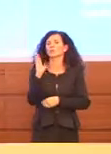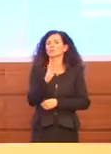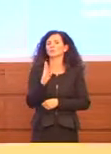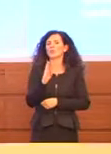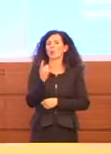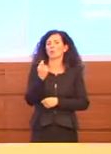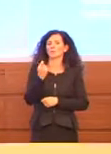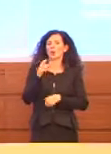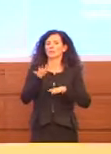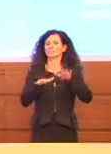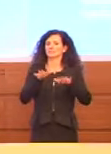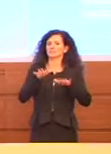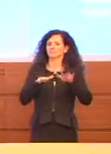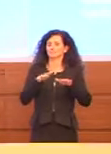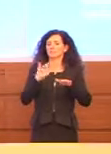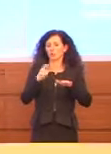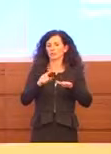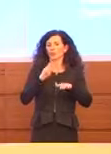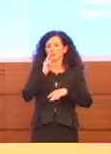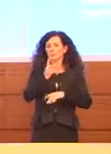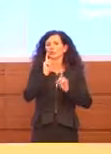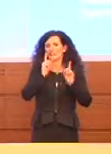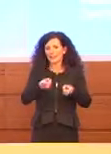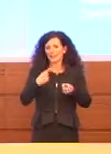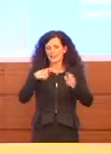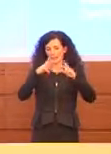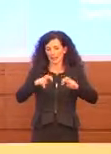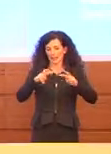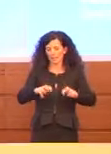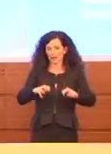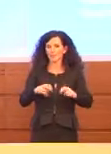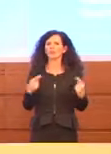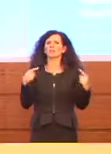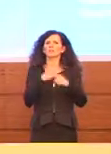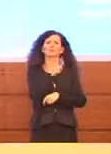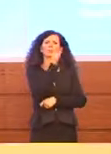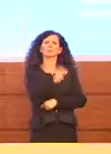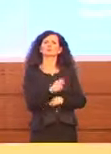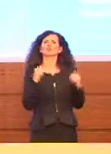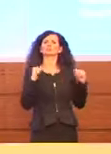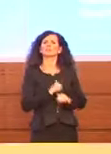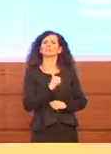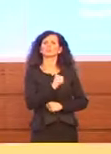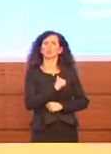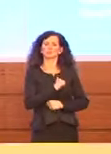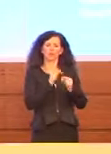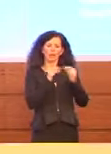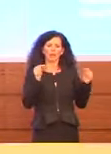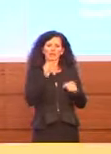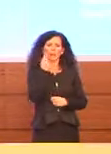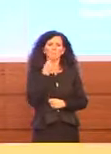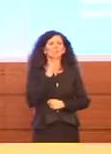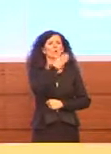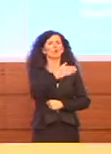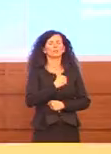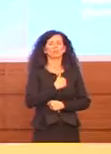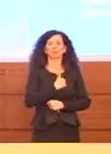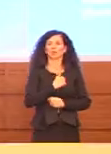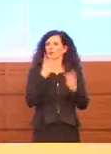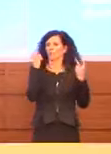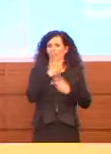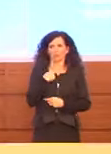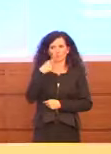sono risposte che avremo a breve sui tamponi fatti privatamente sinceramente io non so che cosa dirle perché non ho